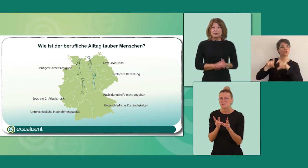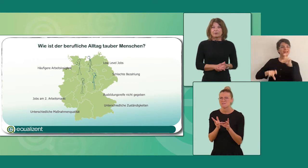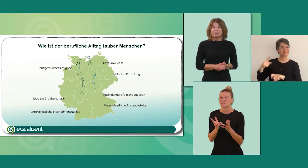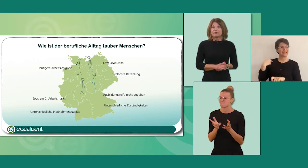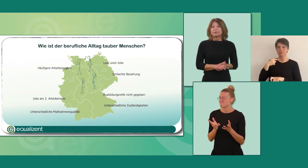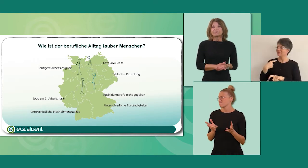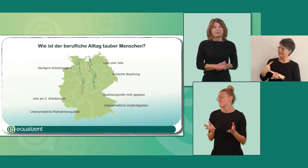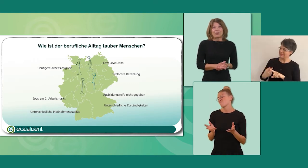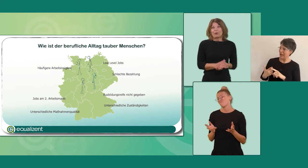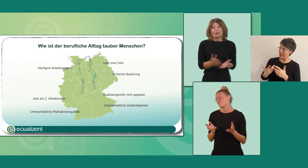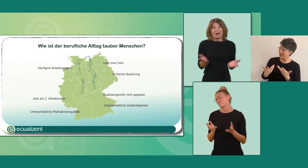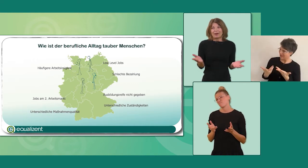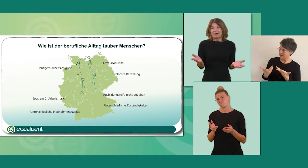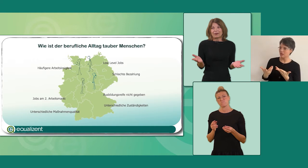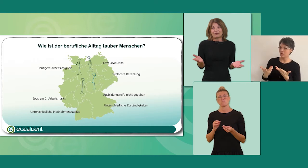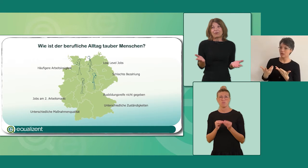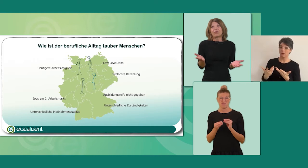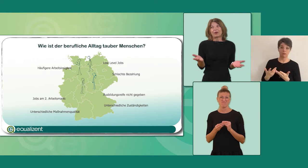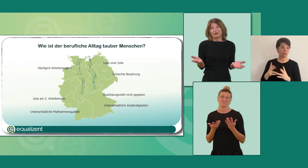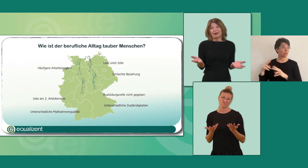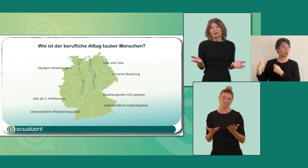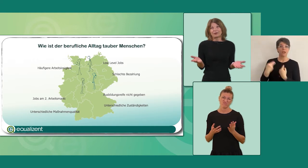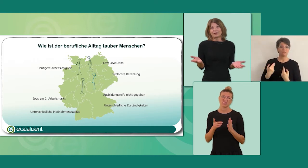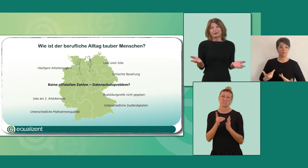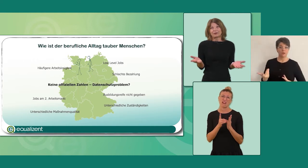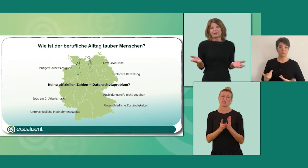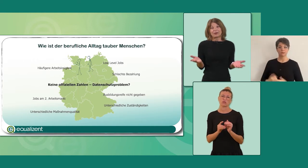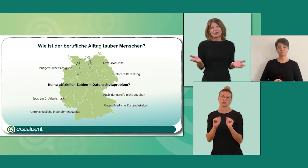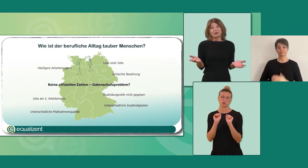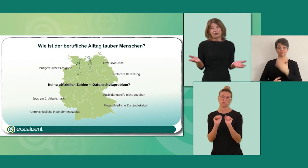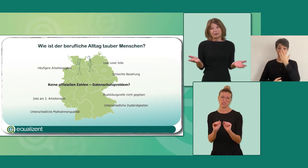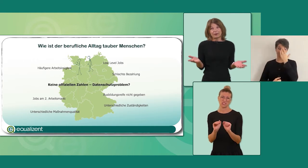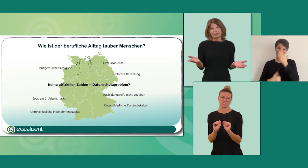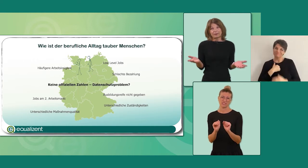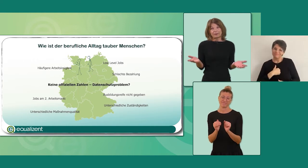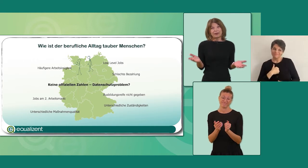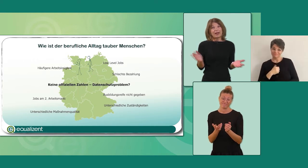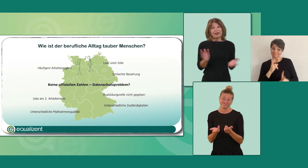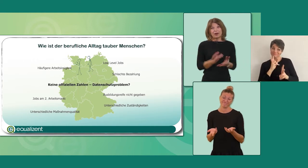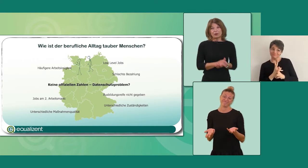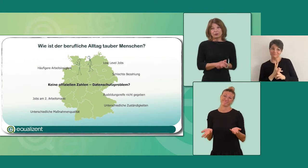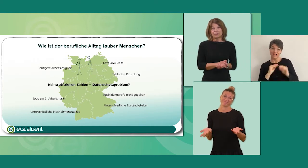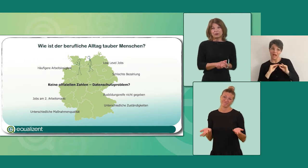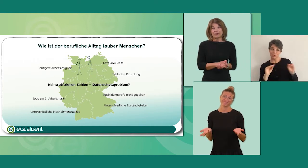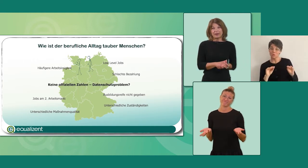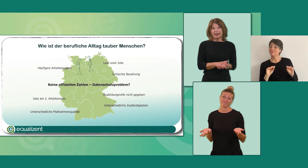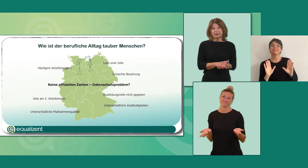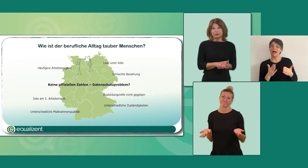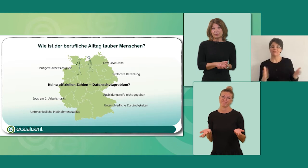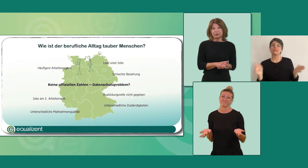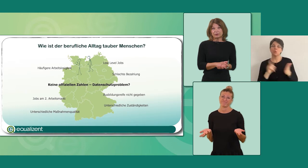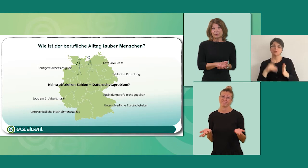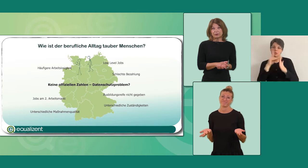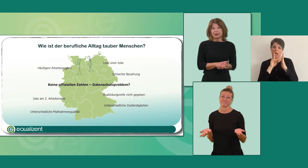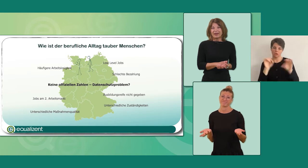aussieht, bekommen wir eigentlich folgende Antwort. Sorry, keine Auskunft wegen